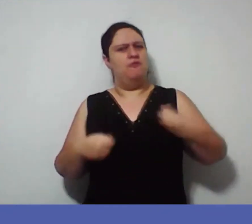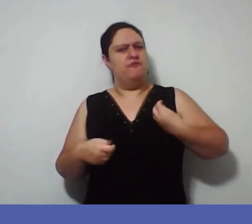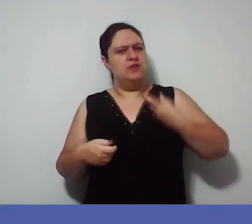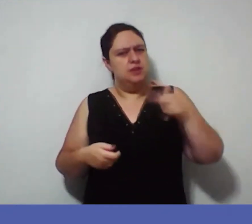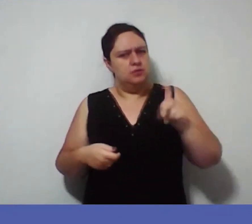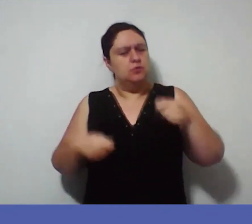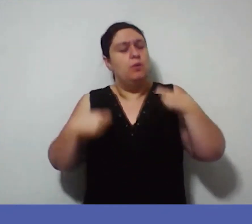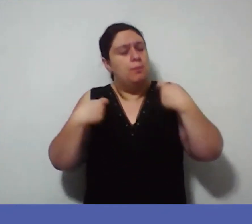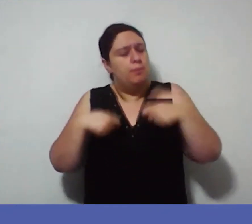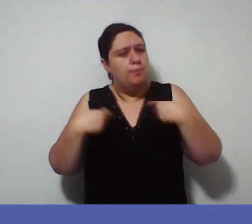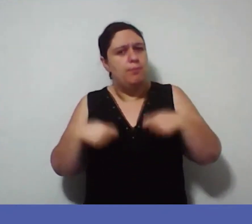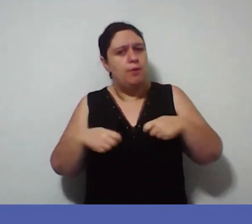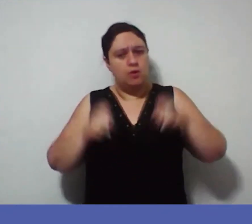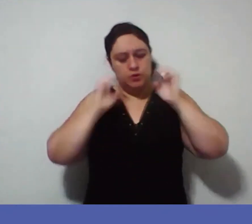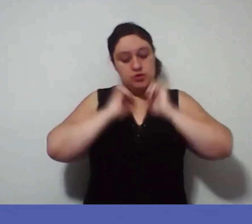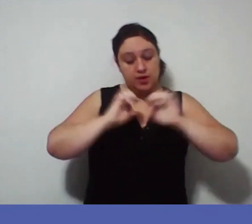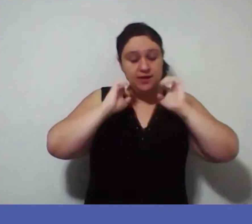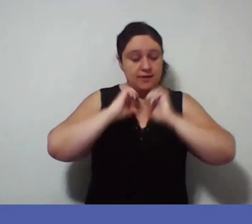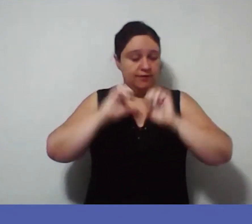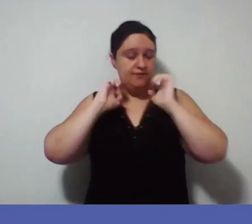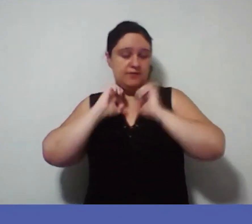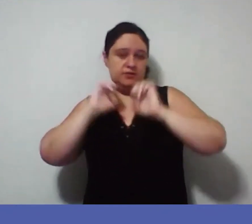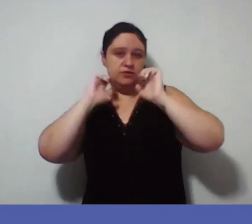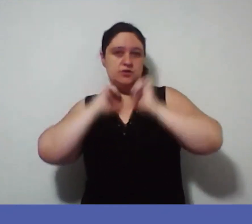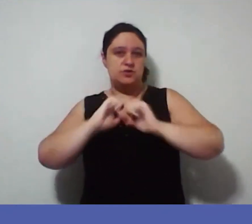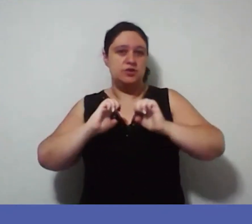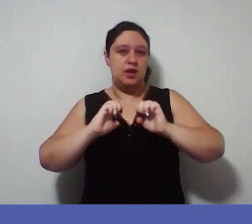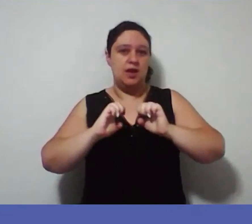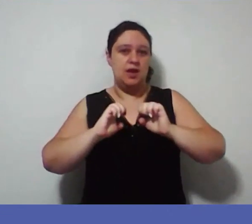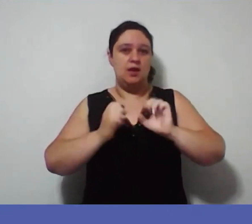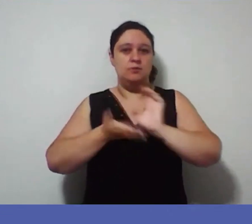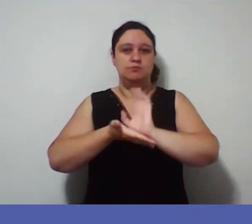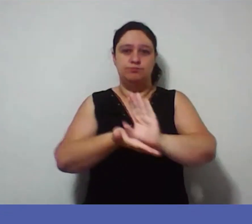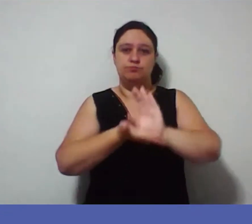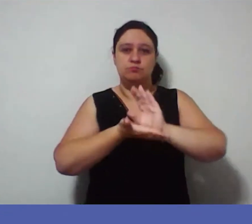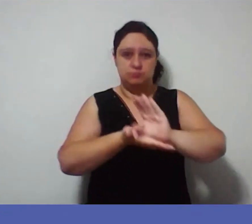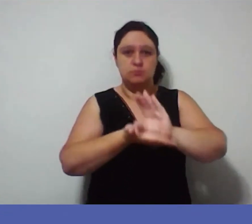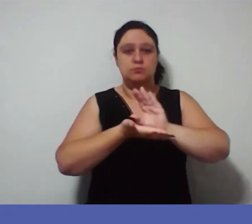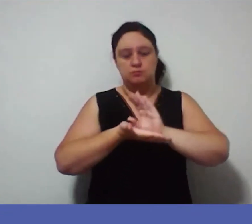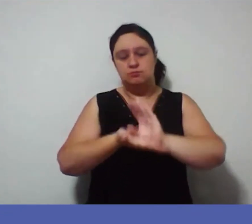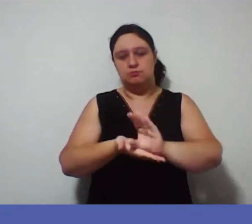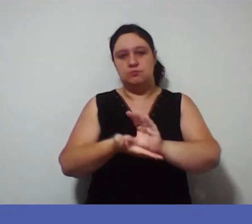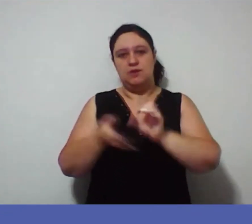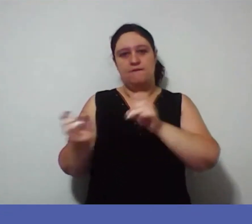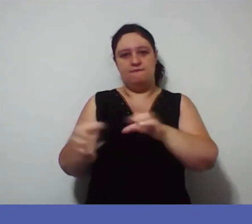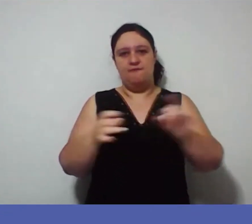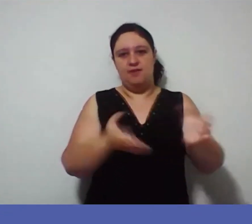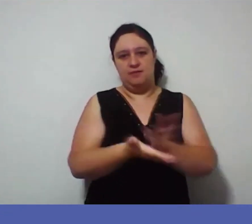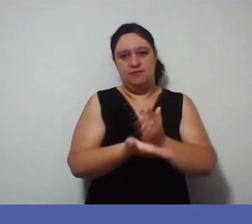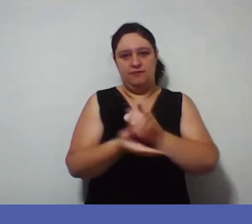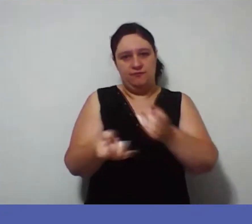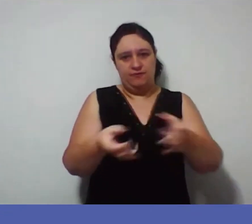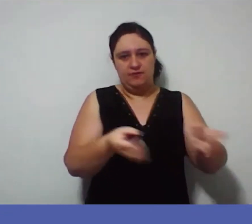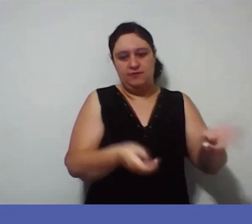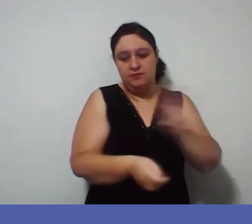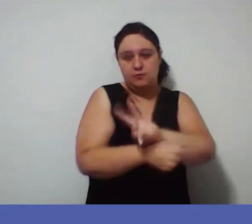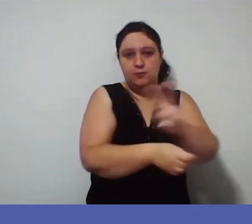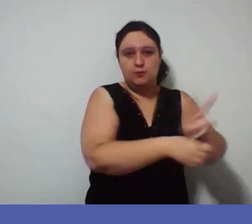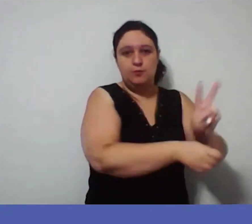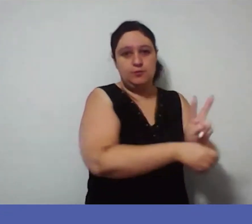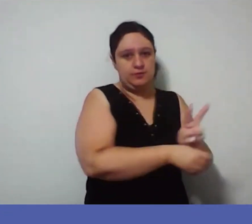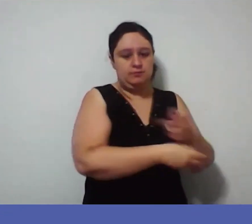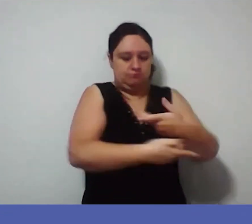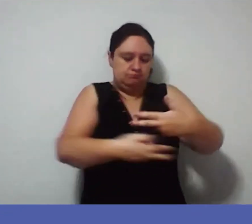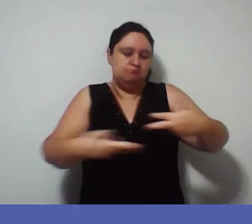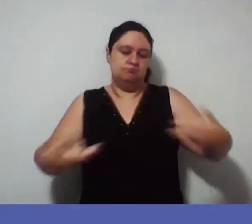pregando o evangelho, fazendo comportagem, não é? Cuidando das pessoas e ajudando